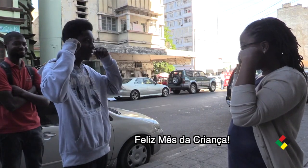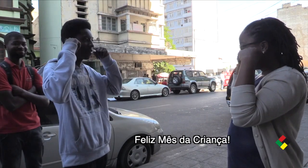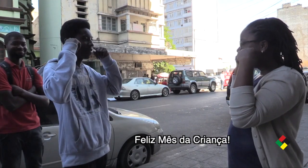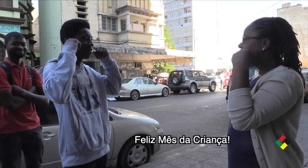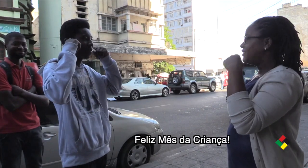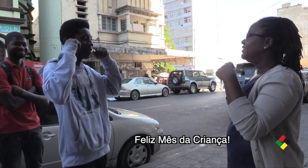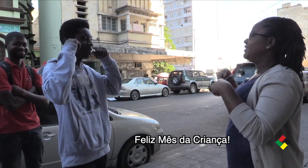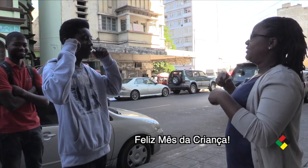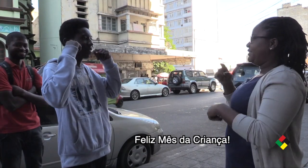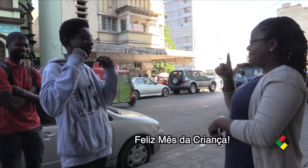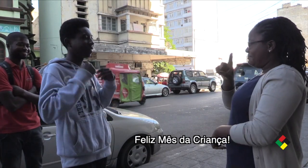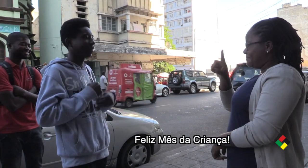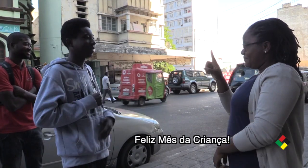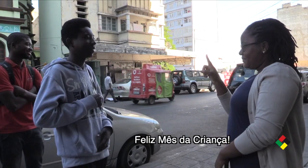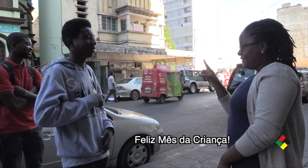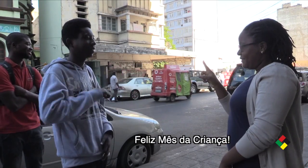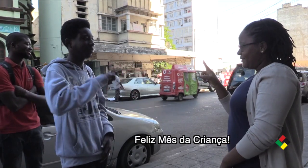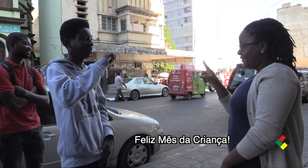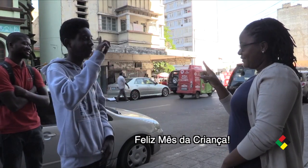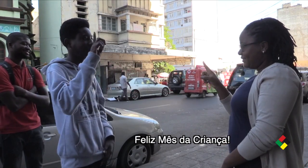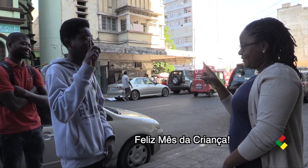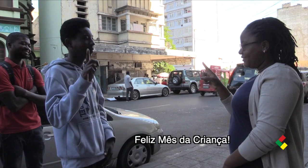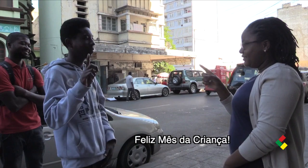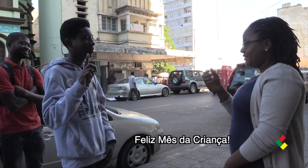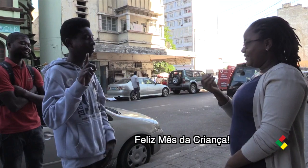Feliz Mês da Criança!